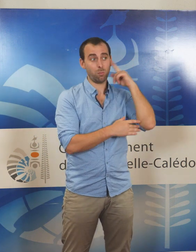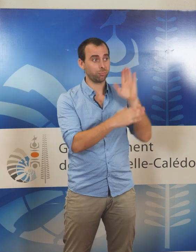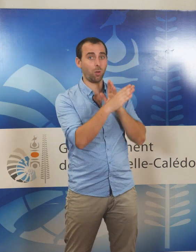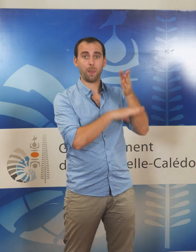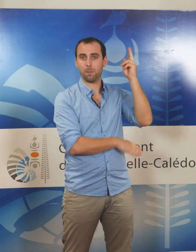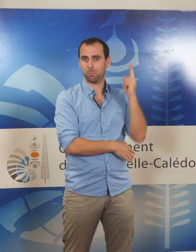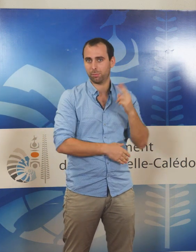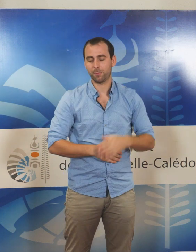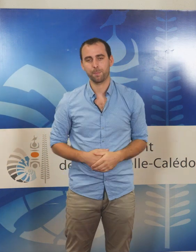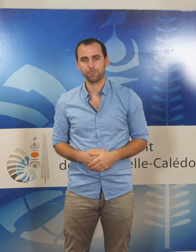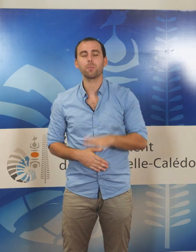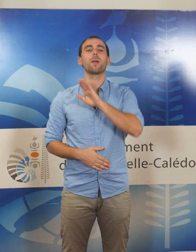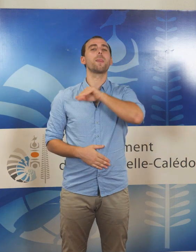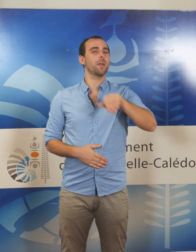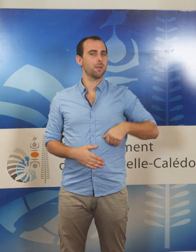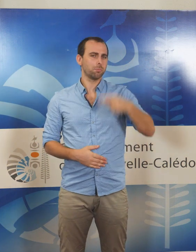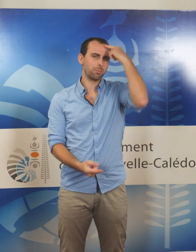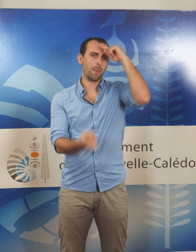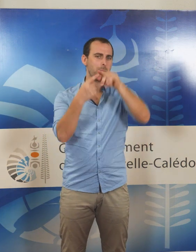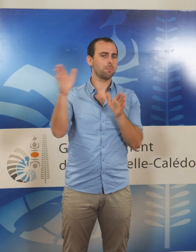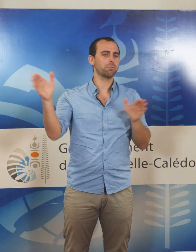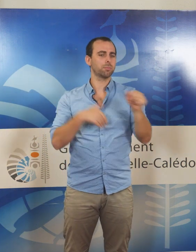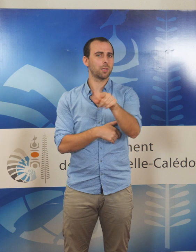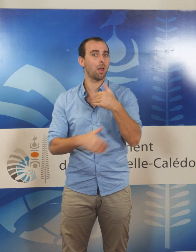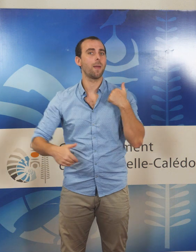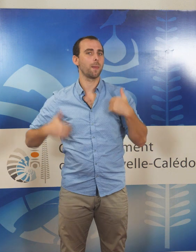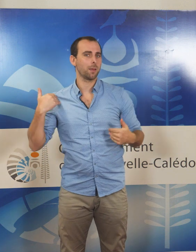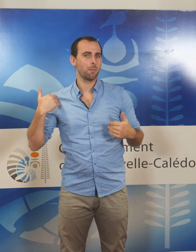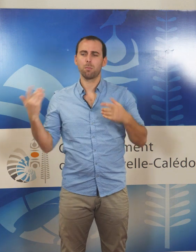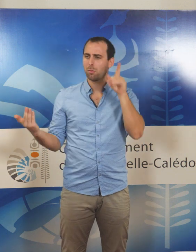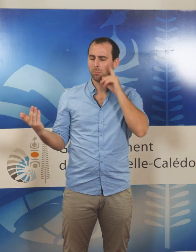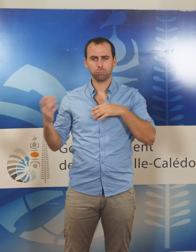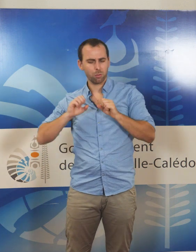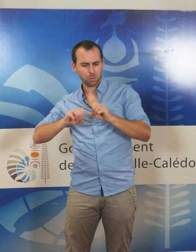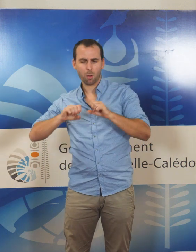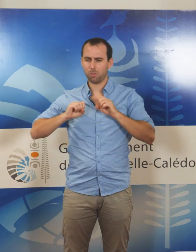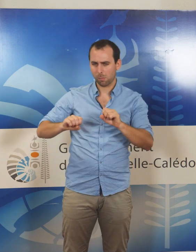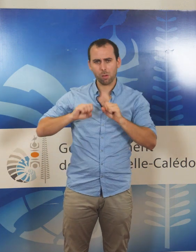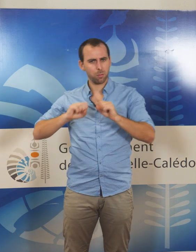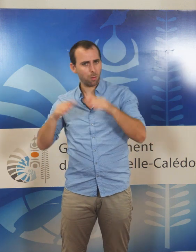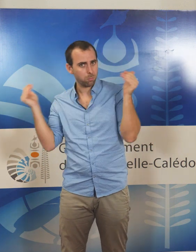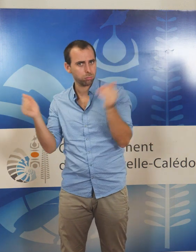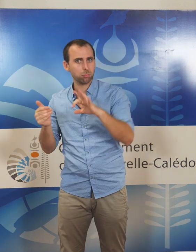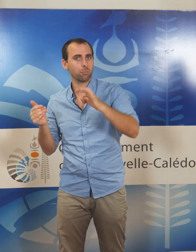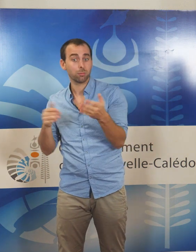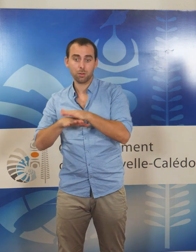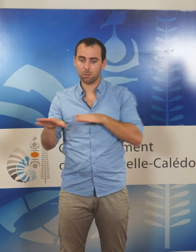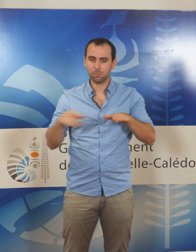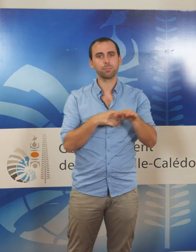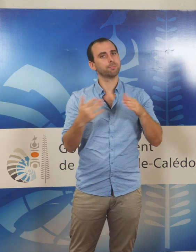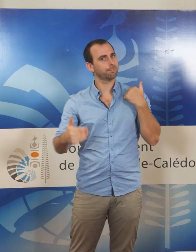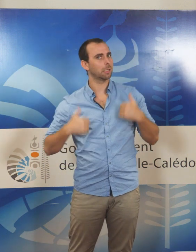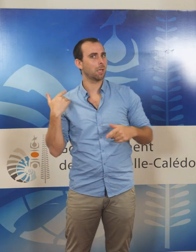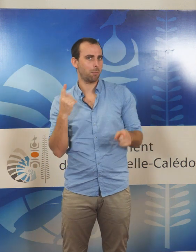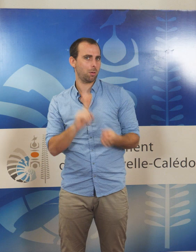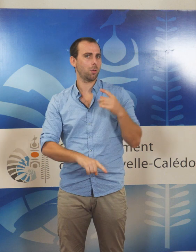Je finirai sur le secteur du handicap, parce qu'on a beaucoup parlé de l'enseignement ces derniers temps, mais après cette période de confinement qui a